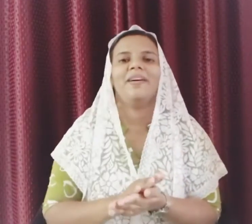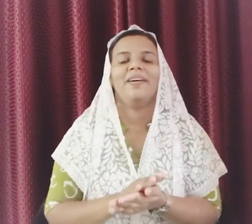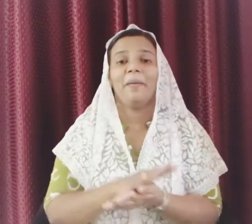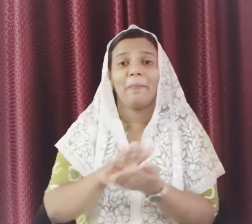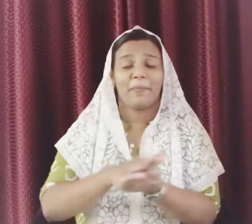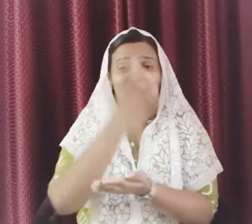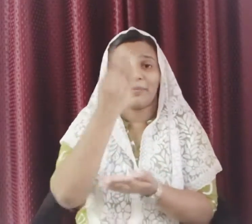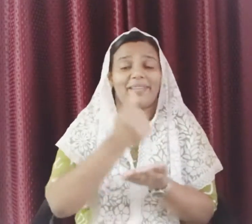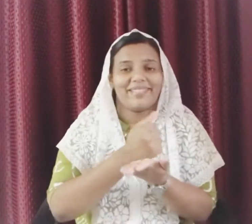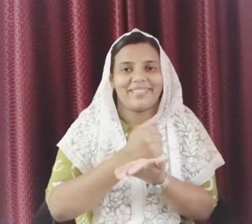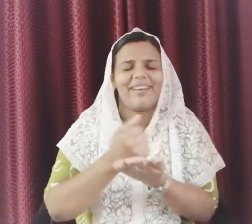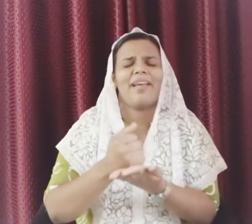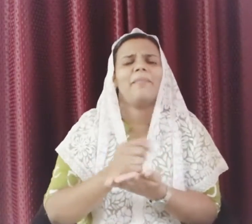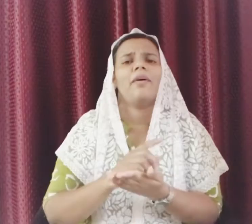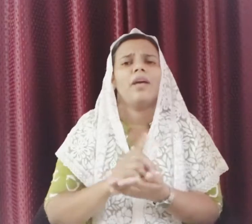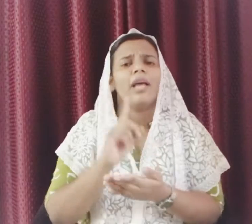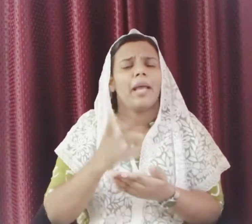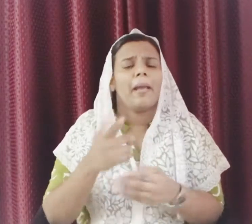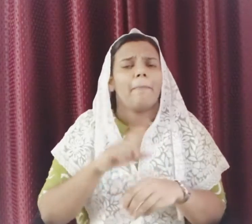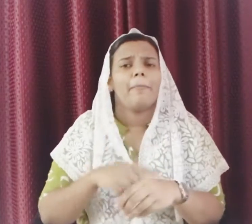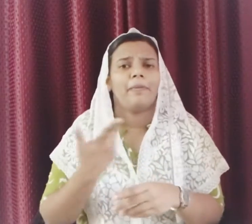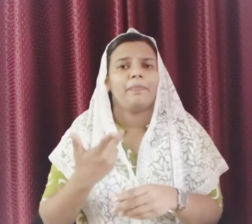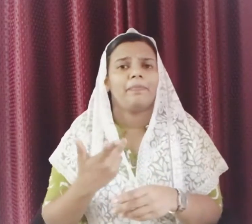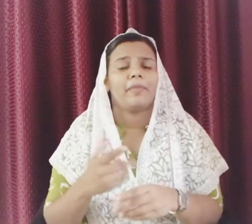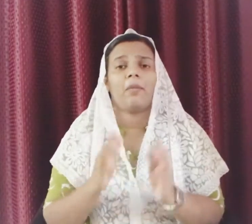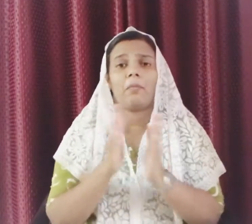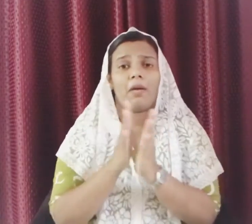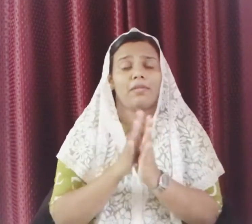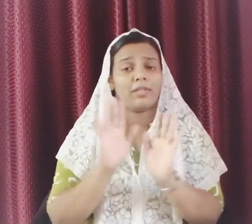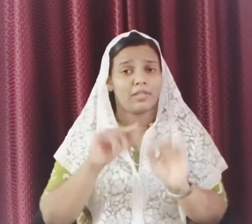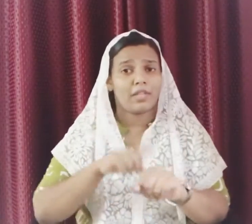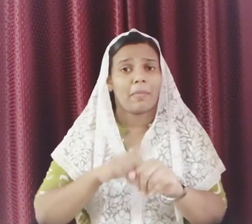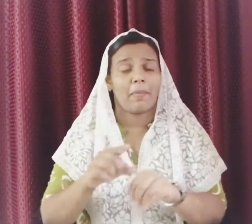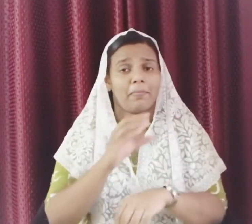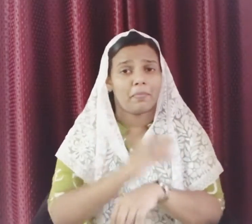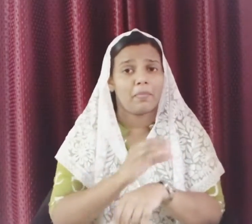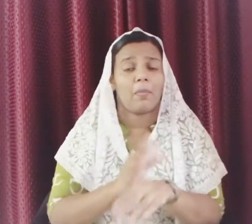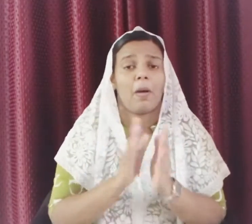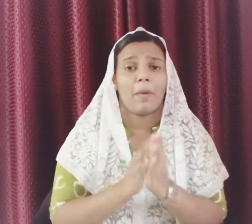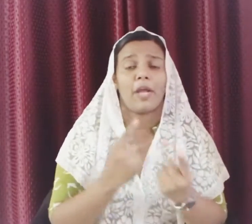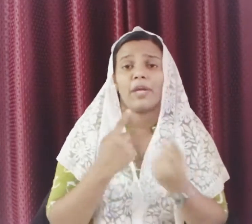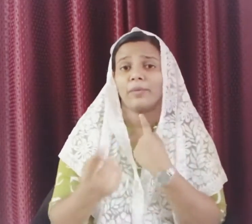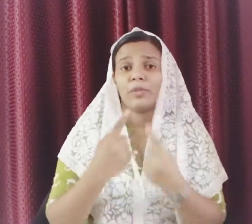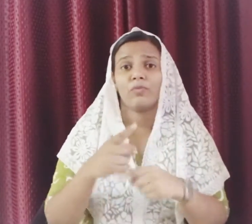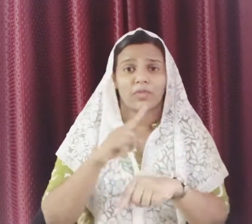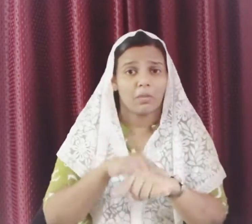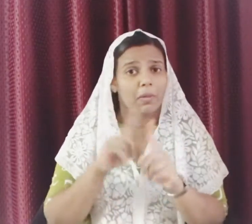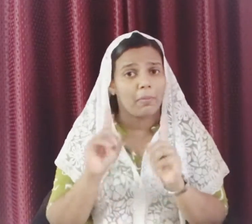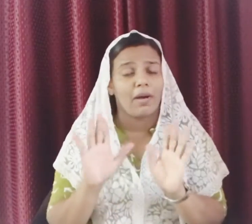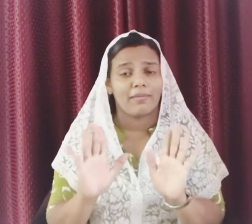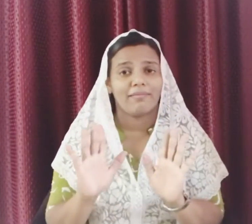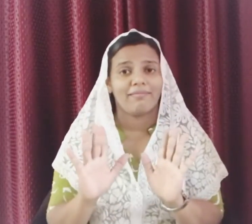കൂടെ തന്നിരിക്കുക. എപ്പോഴത്തേക്കിന് മാത്രമാണ്? കൂട്ടായ്മ കൂടുമ്പം ആണോ? അല്ല. ഏതെങ്കിലും ഇൻ്റർവ്യൂവിന് പോകുമ്പോൾ മാത്രമാണോ? അല്ല. അമ്മേൻ.